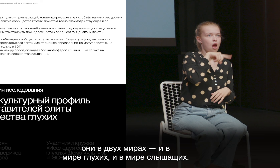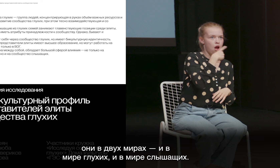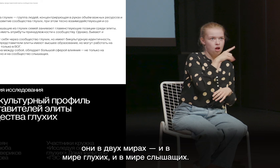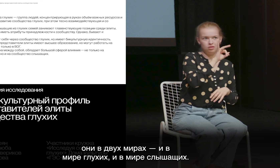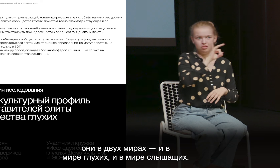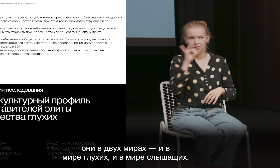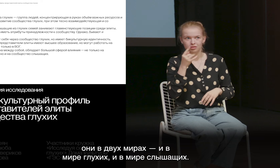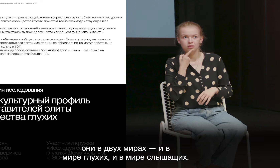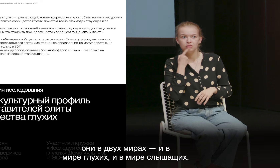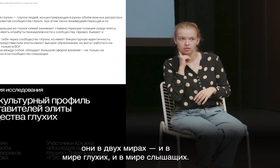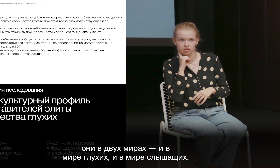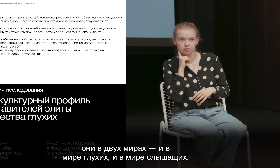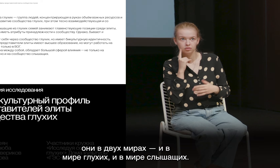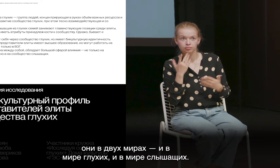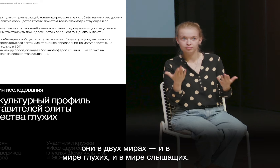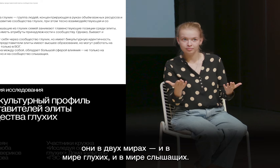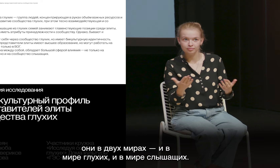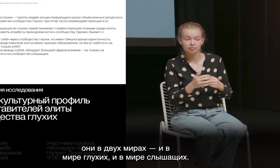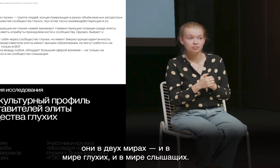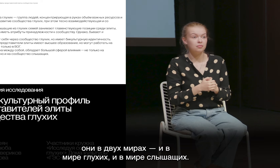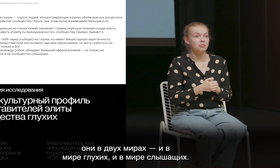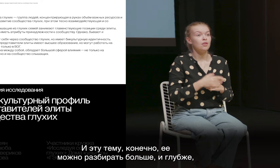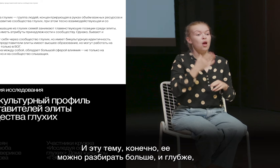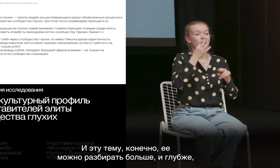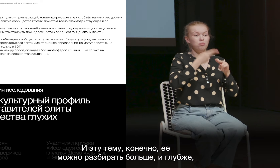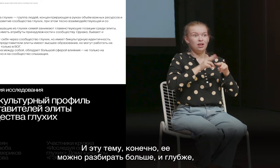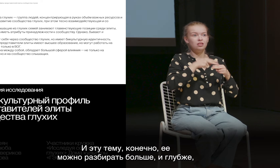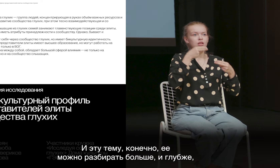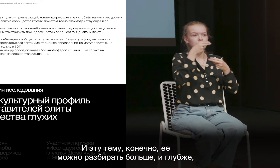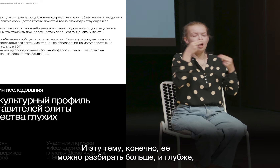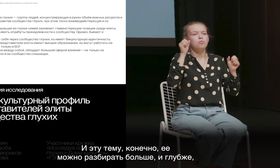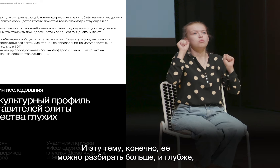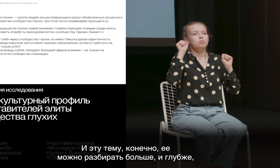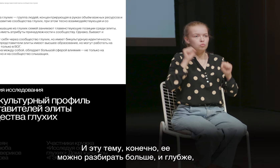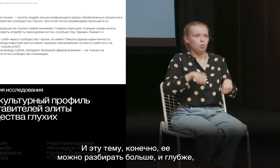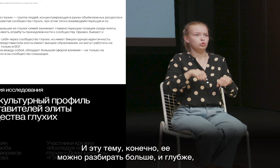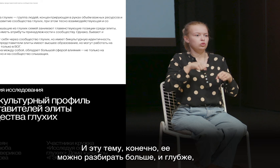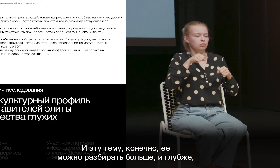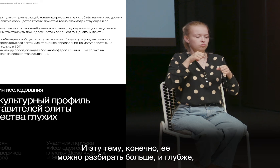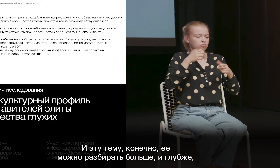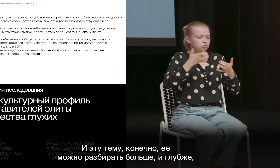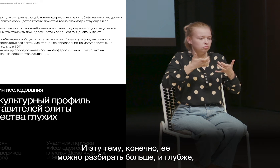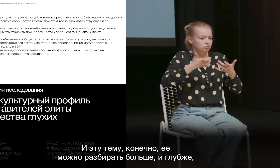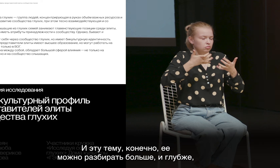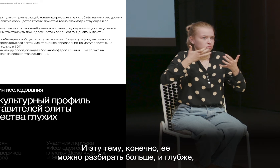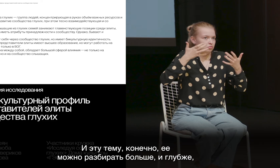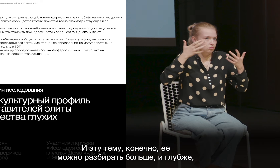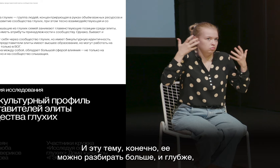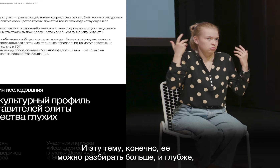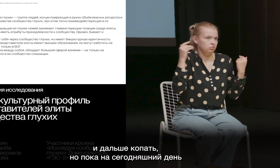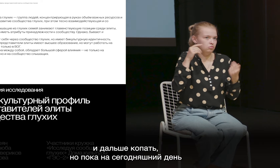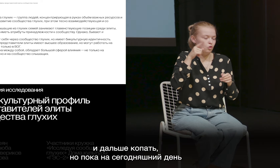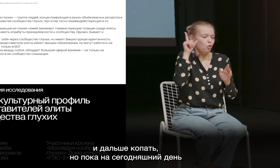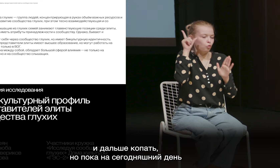в двух мирах, и в сообществе глухих, и в сообществе слышащих. И об этой теме, конечно, ее можно